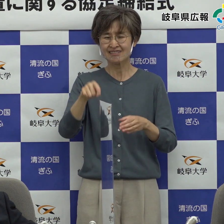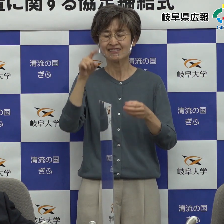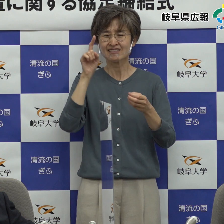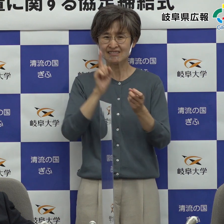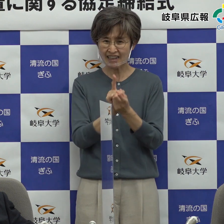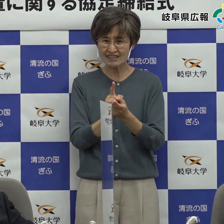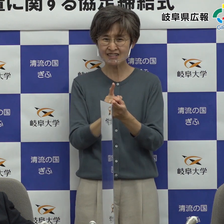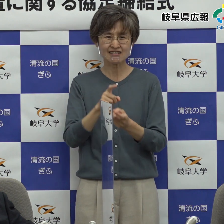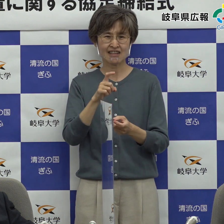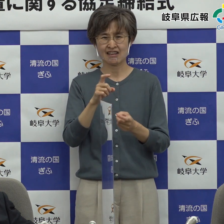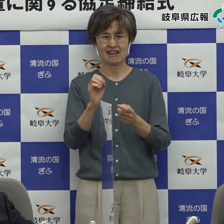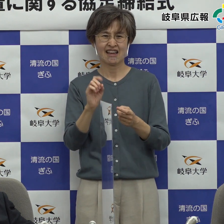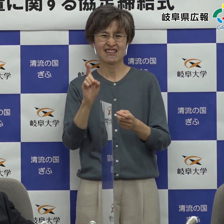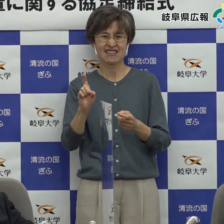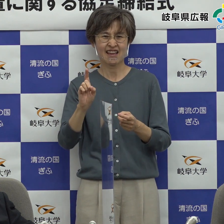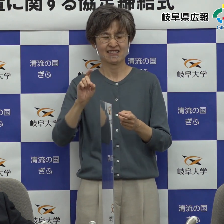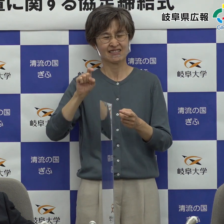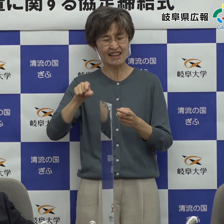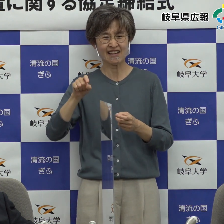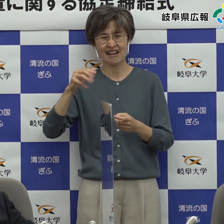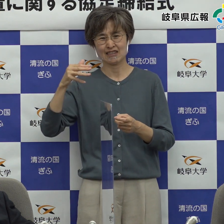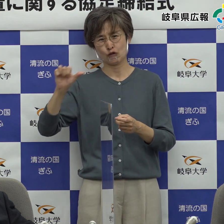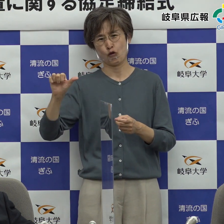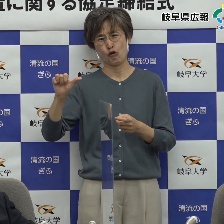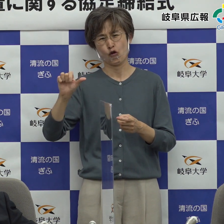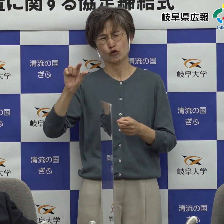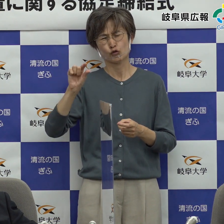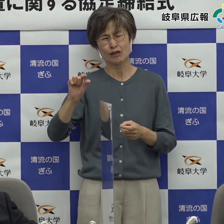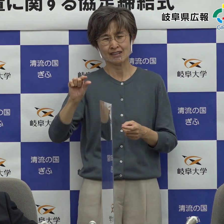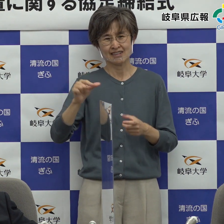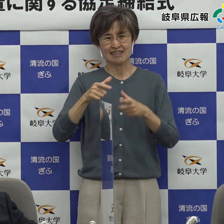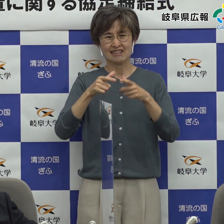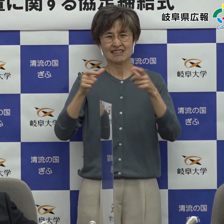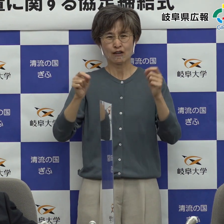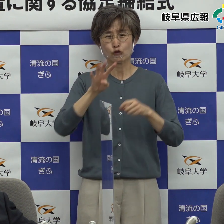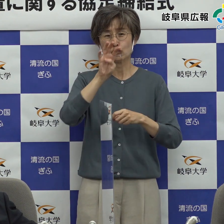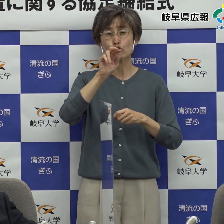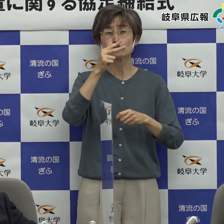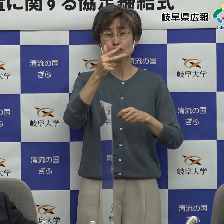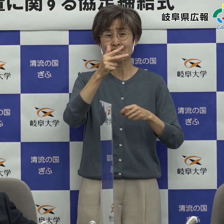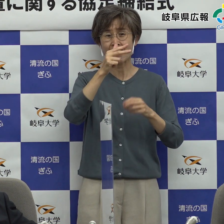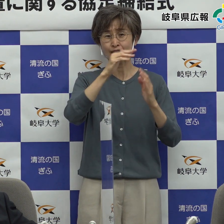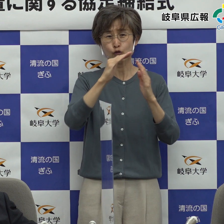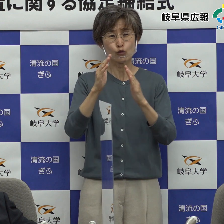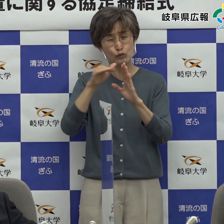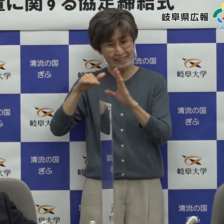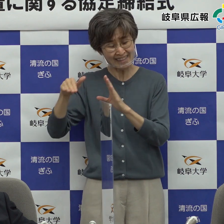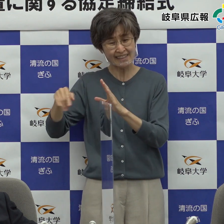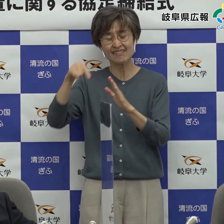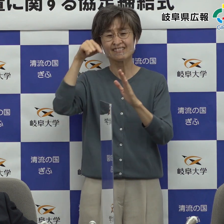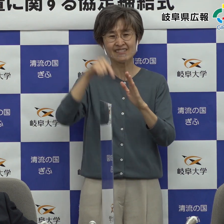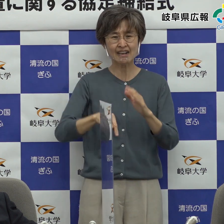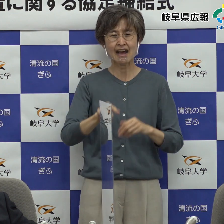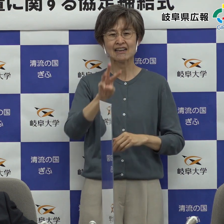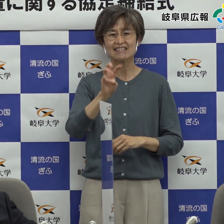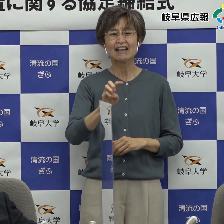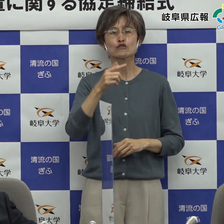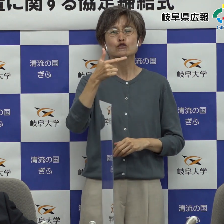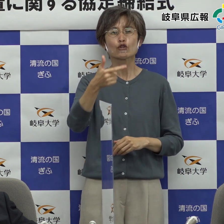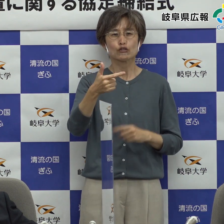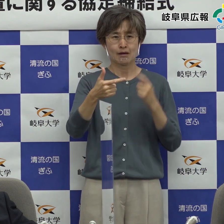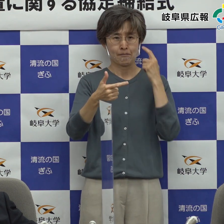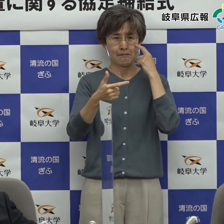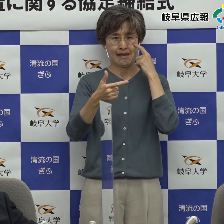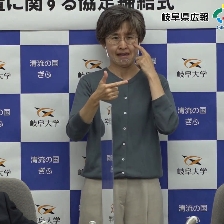全国平均が 1.285 人ということで、全国47都道府県中36位ということでございますから、ま